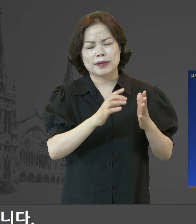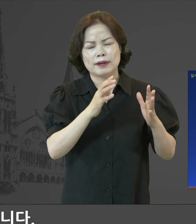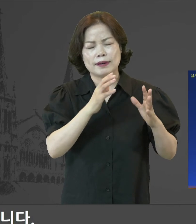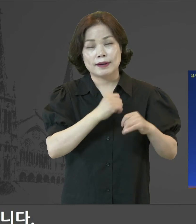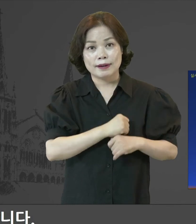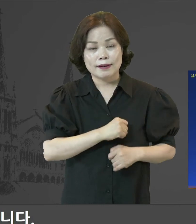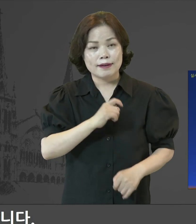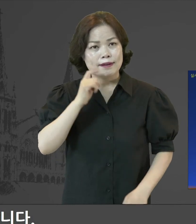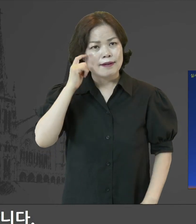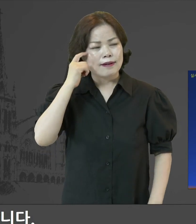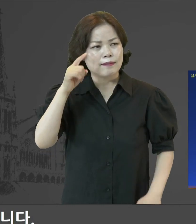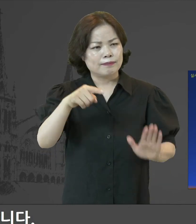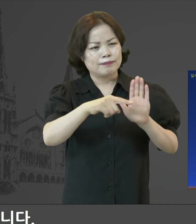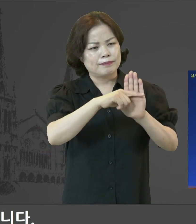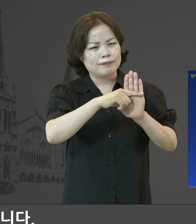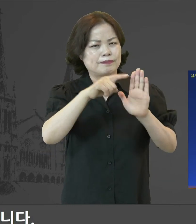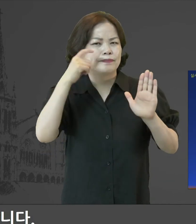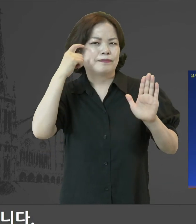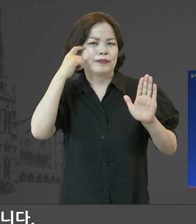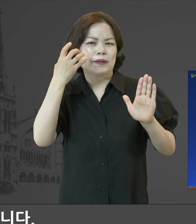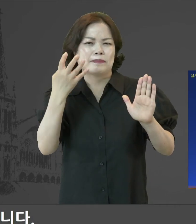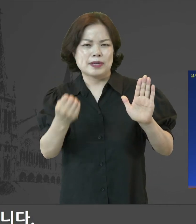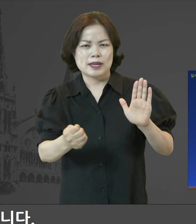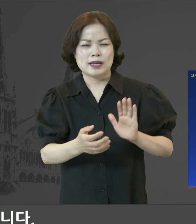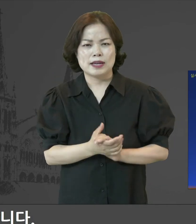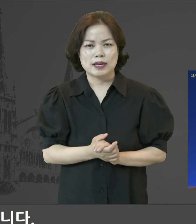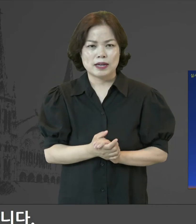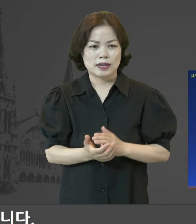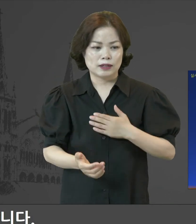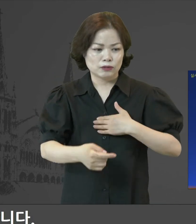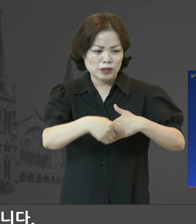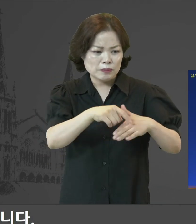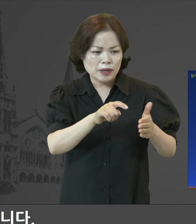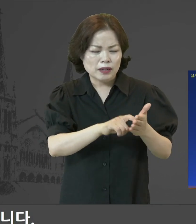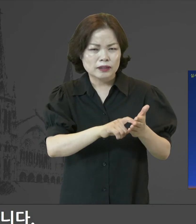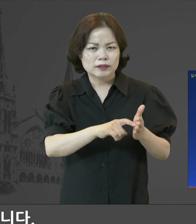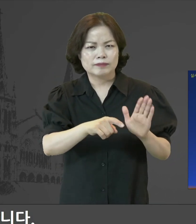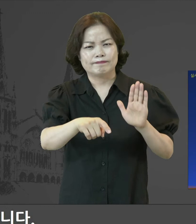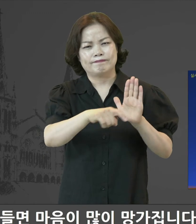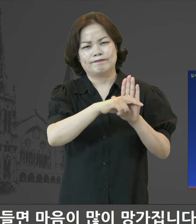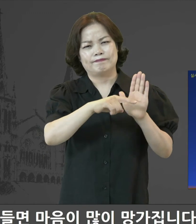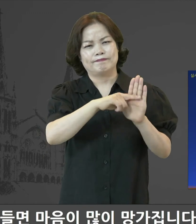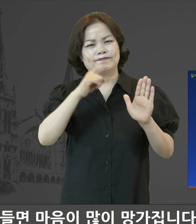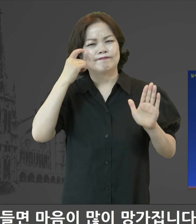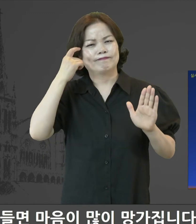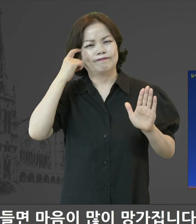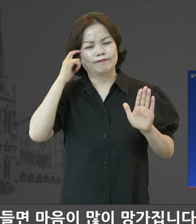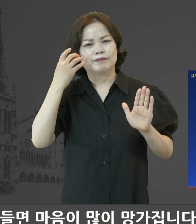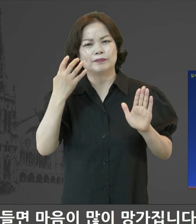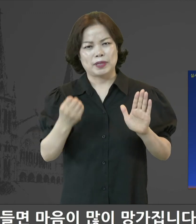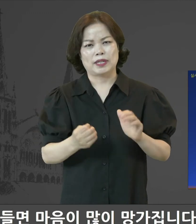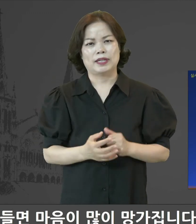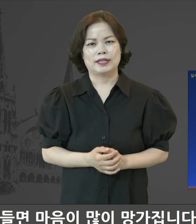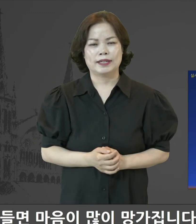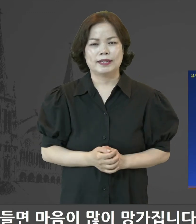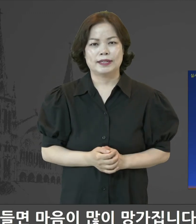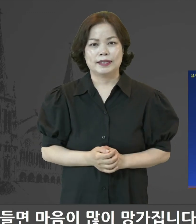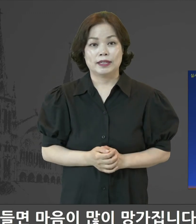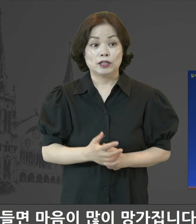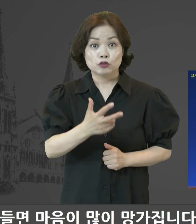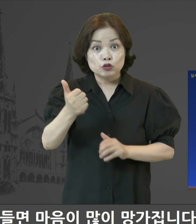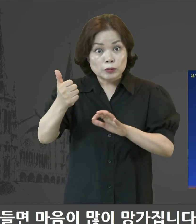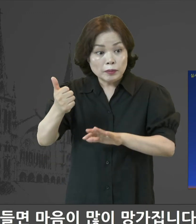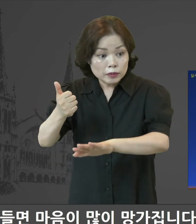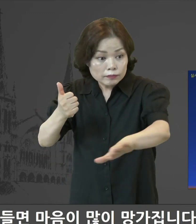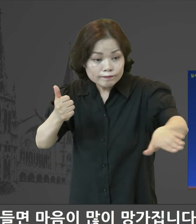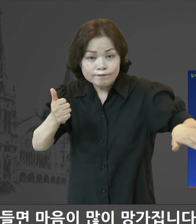주변이 불편해지면요 우리의 심성이 많이 척박해집니다. 여러분, 오늘 주님 앞에 나온